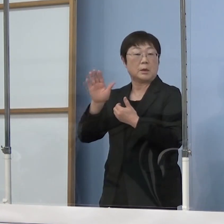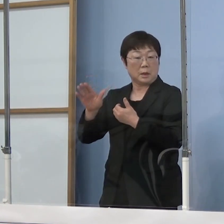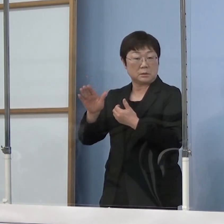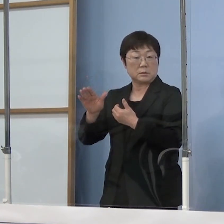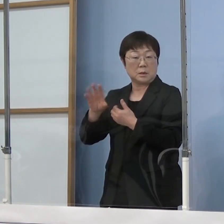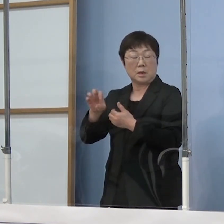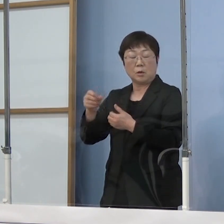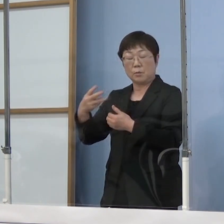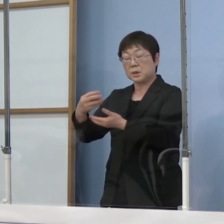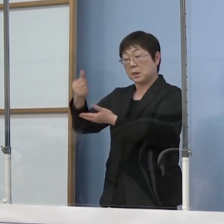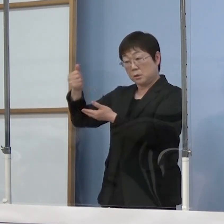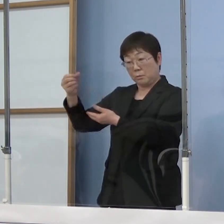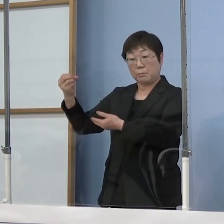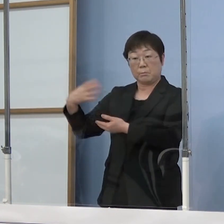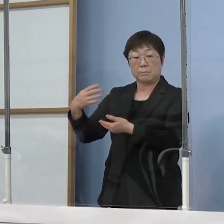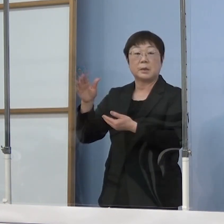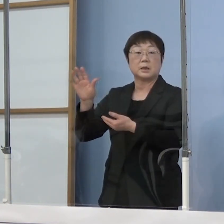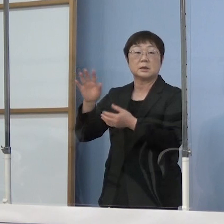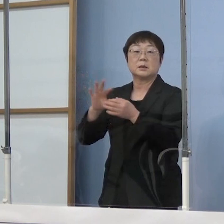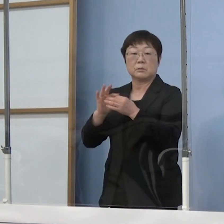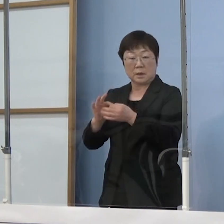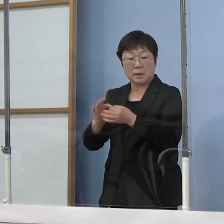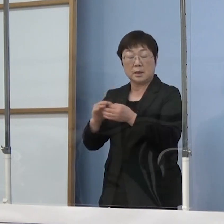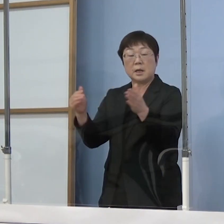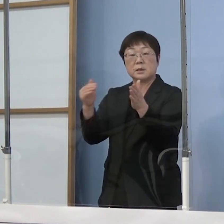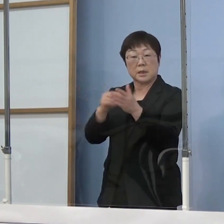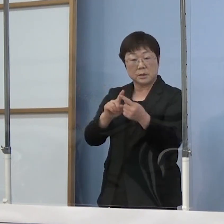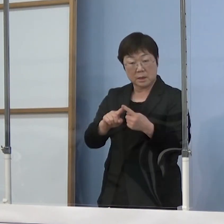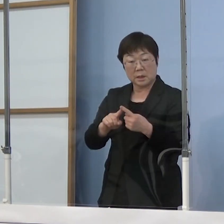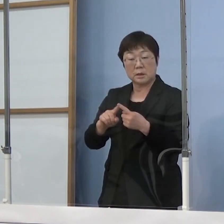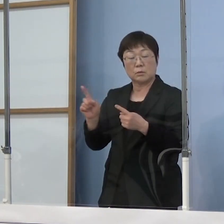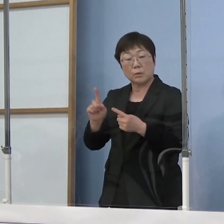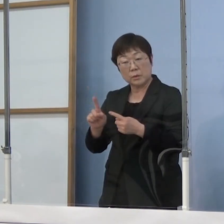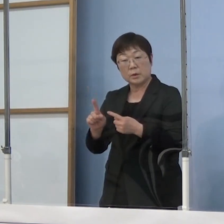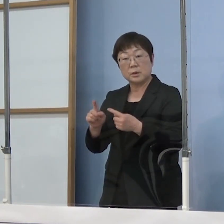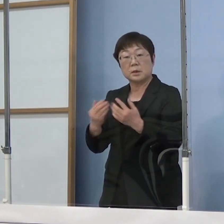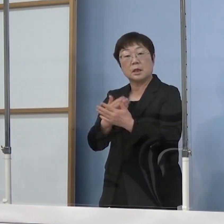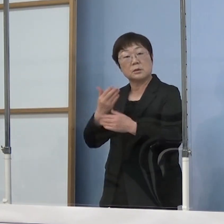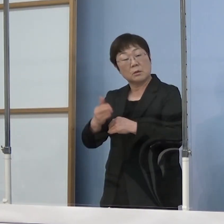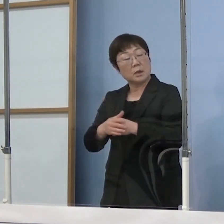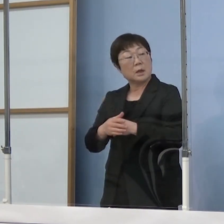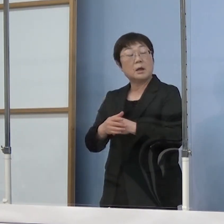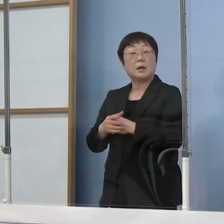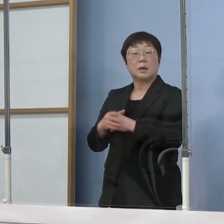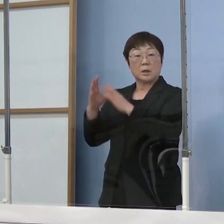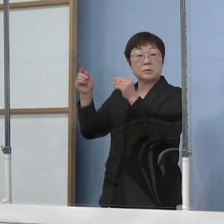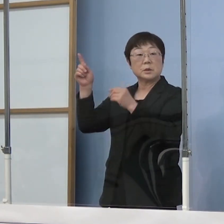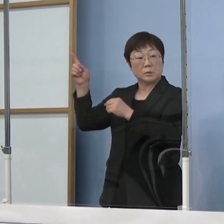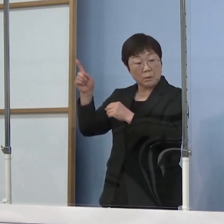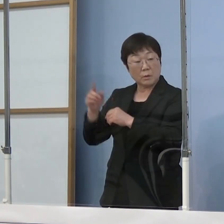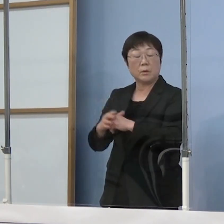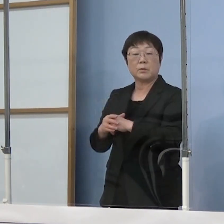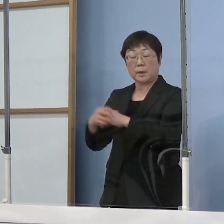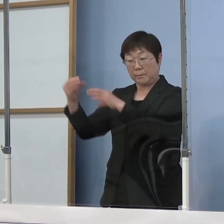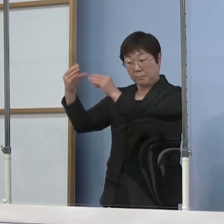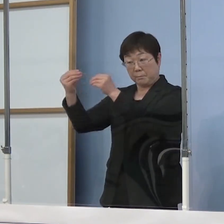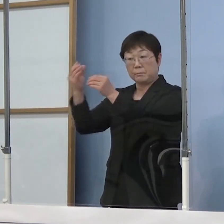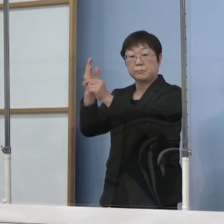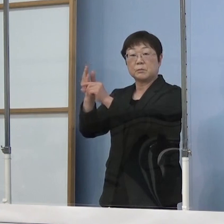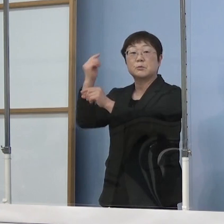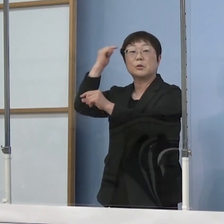長自ら言われておりましたので、まあ最終的にどのような会見、まあ今おそらく総理と一緒にされていると思うんです